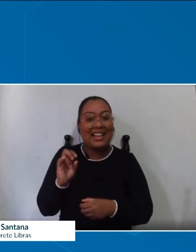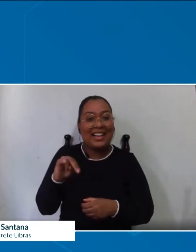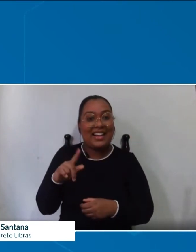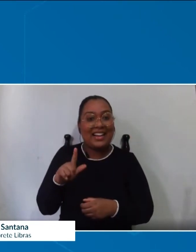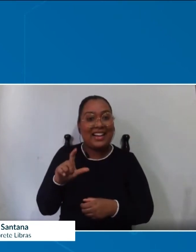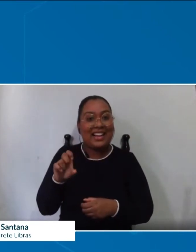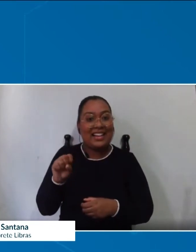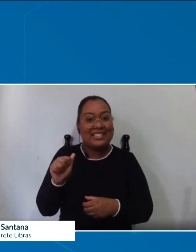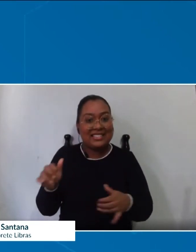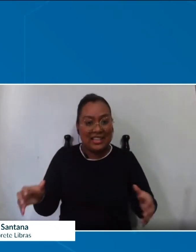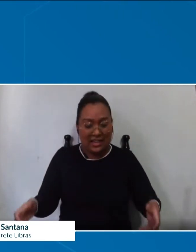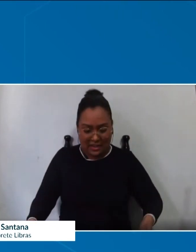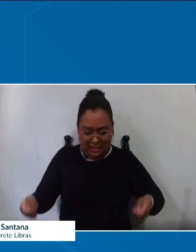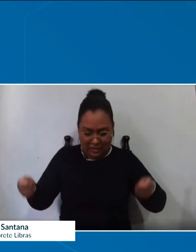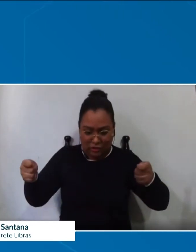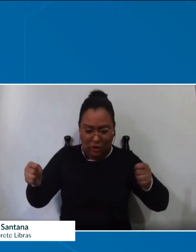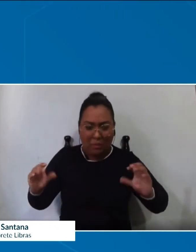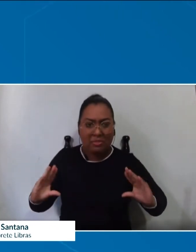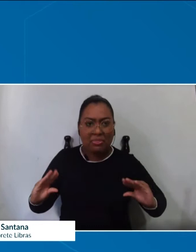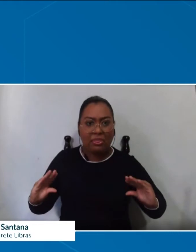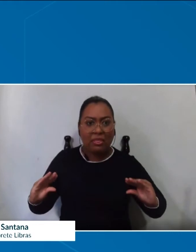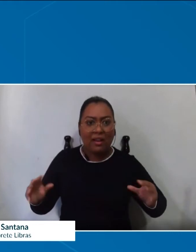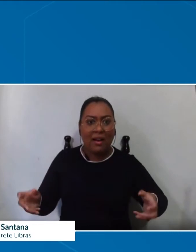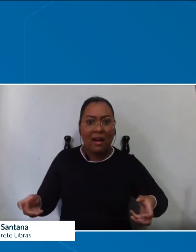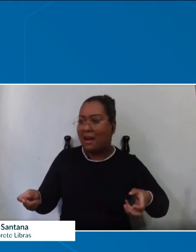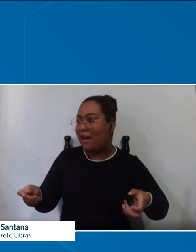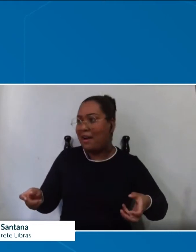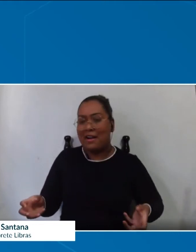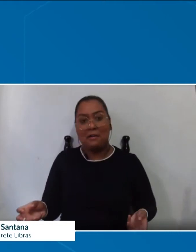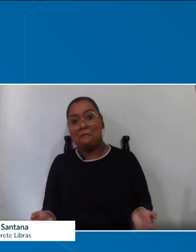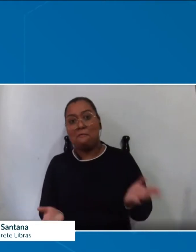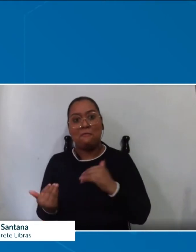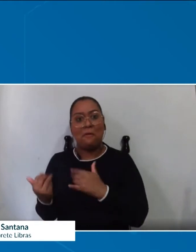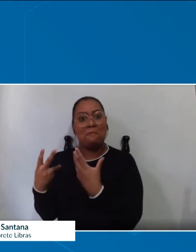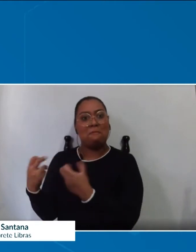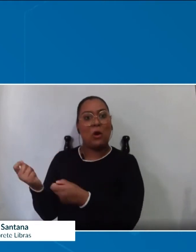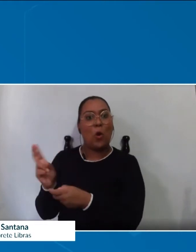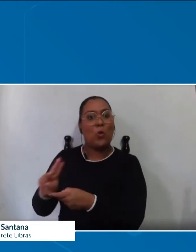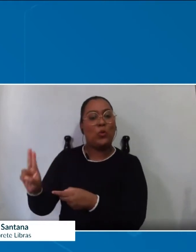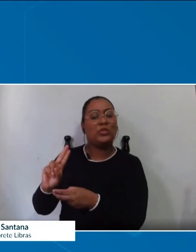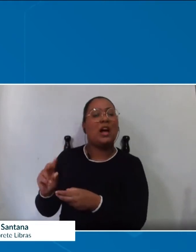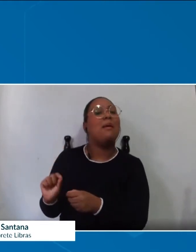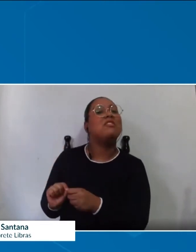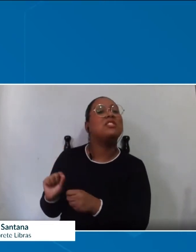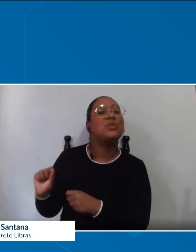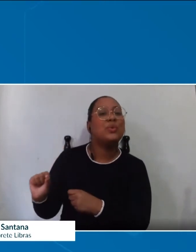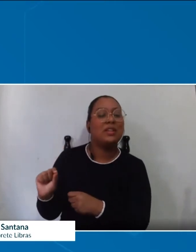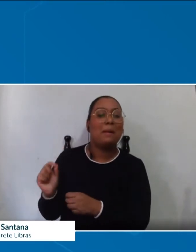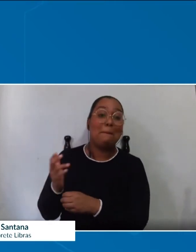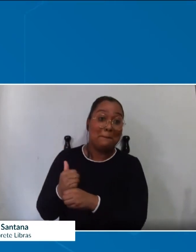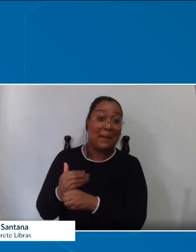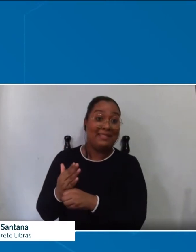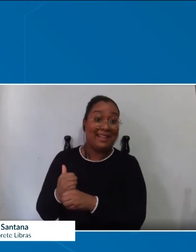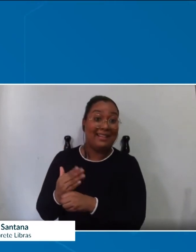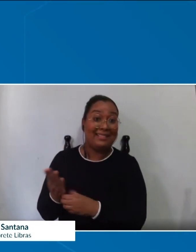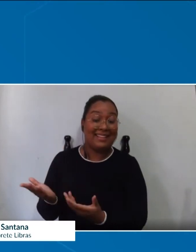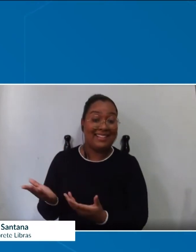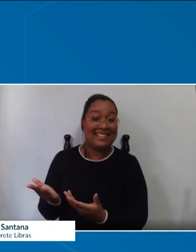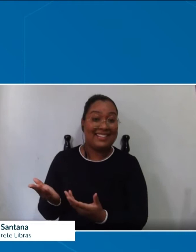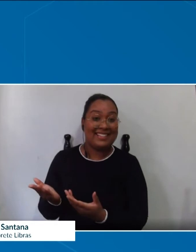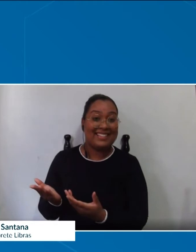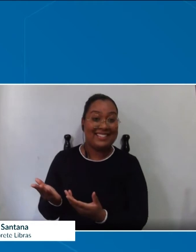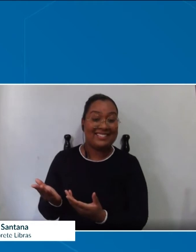na produção de biscoitos. Então, veja, é uma tecnologia que a indústria abriu a porta,